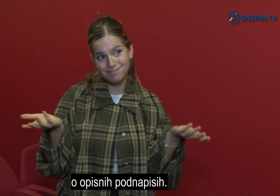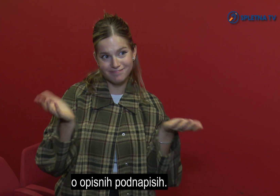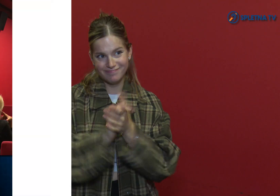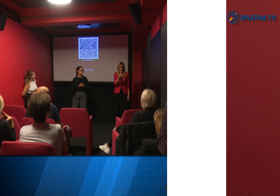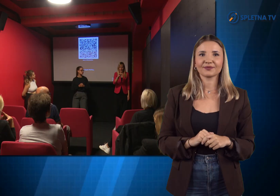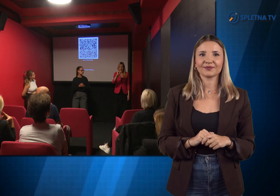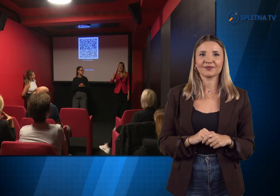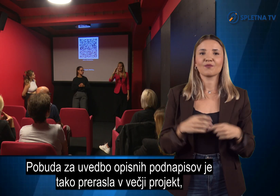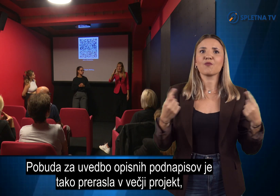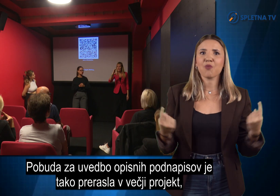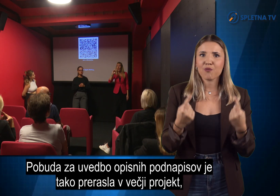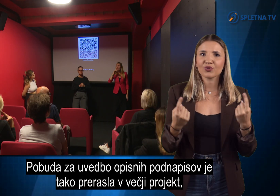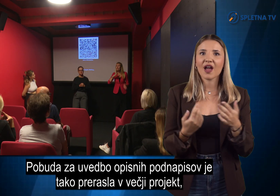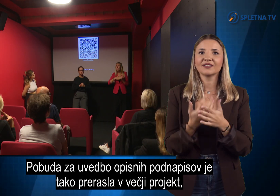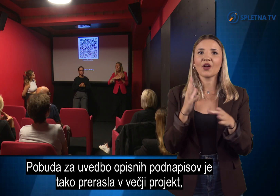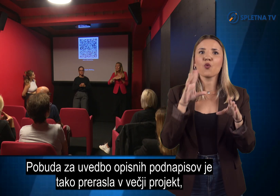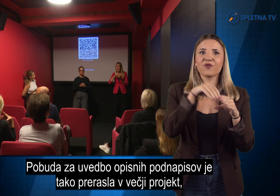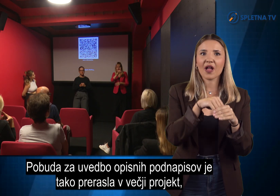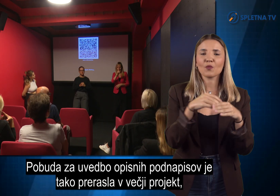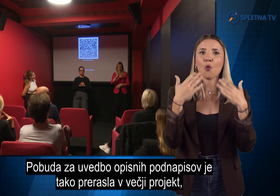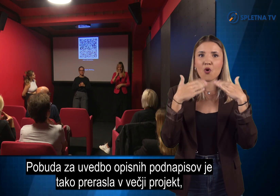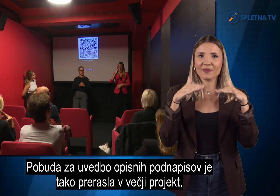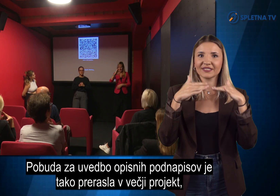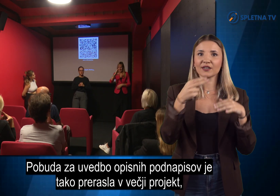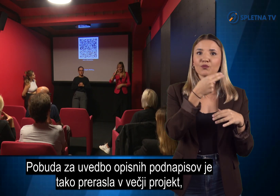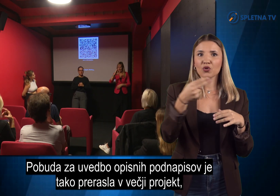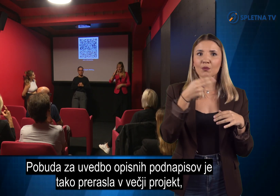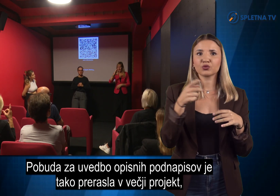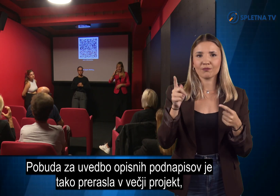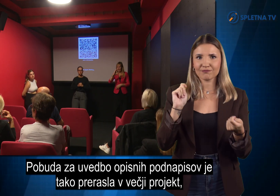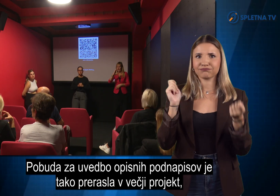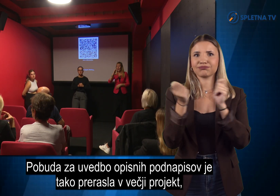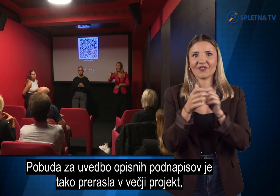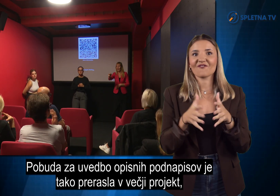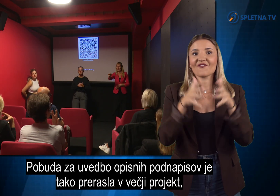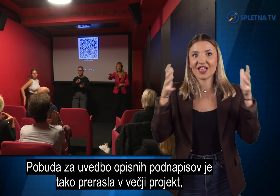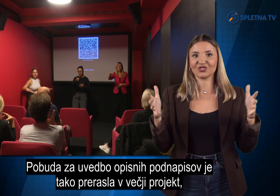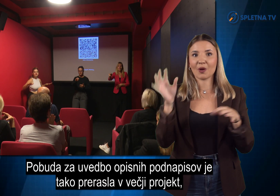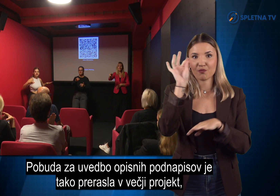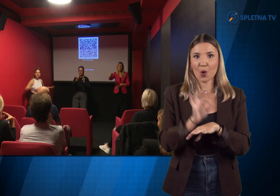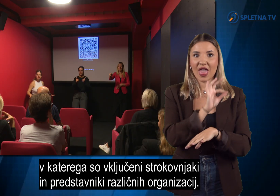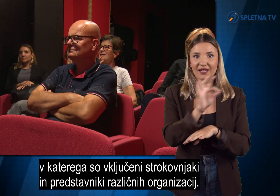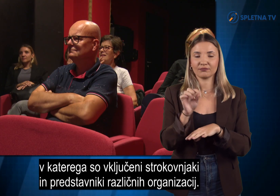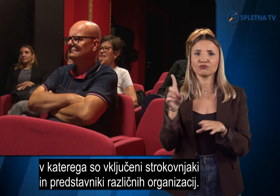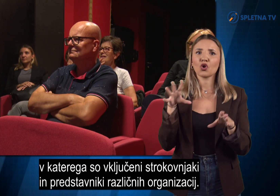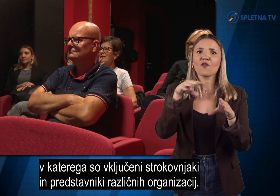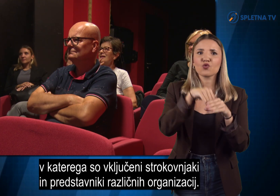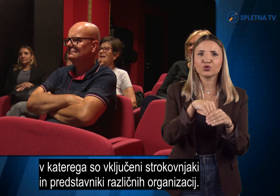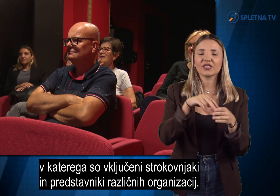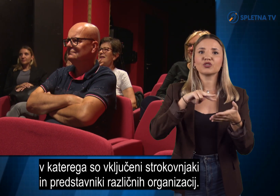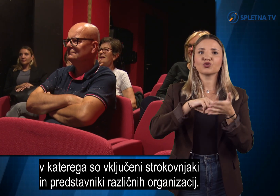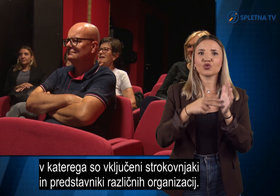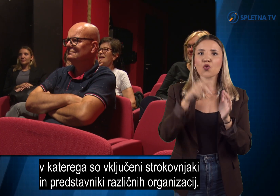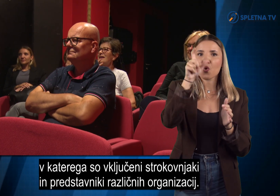opisnih podnapisih. Pobuda za uvedbo opisnih podnapisov je tako prerasla v večji projekt, v katerega